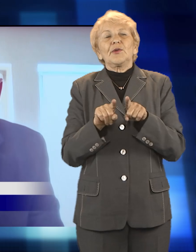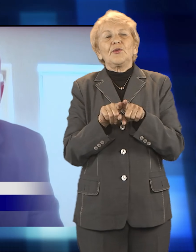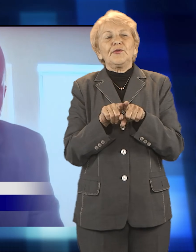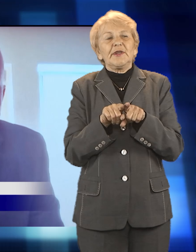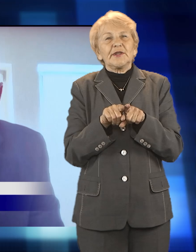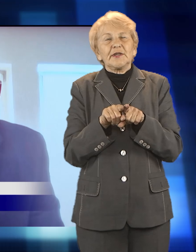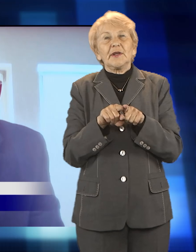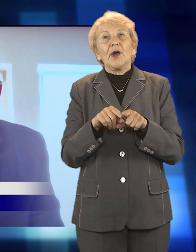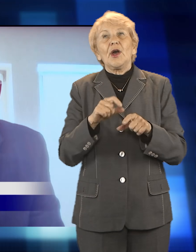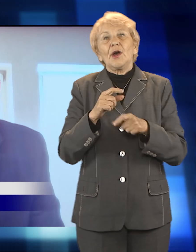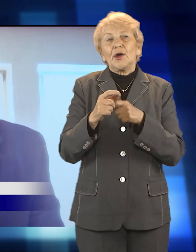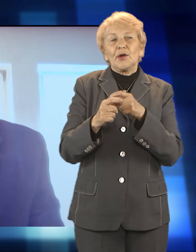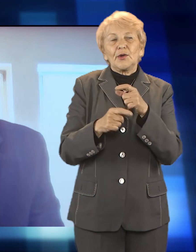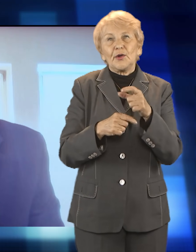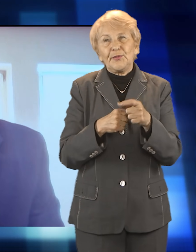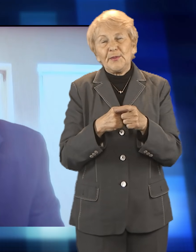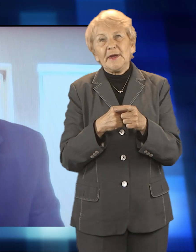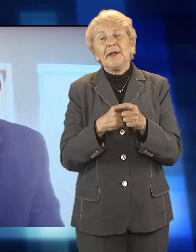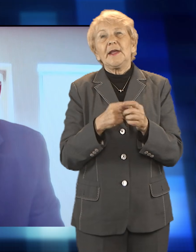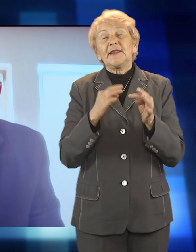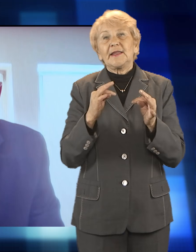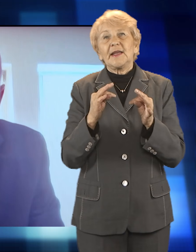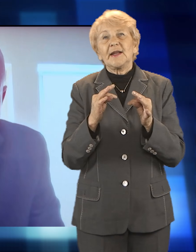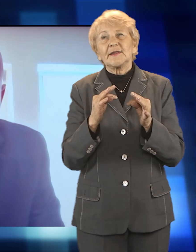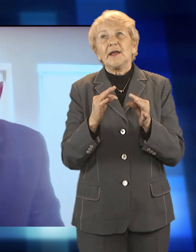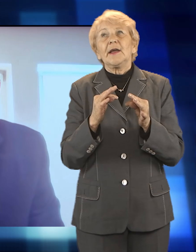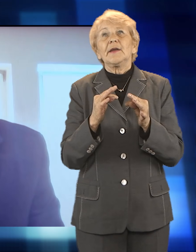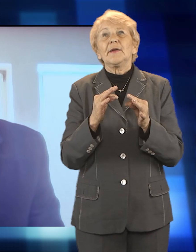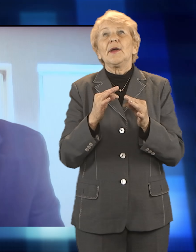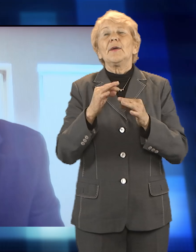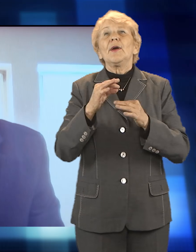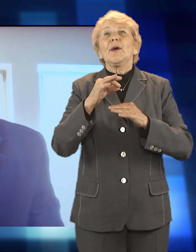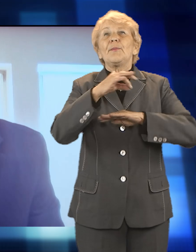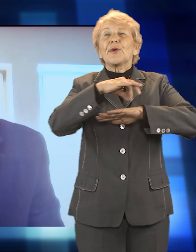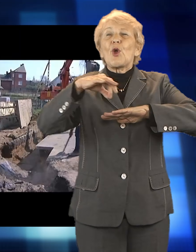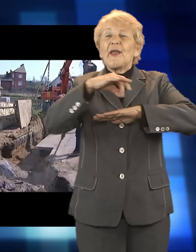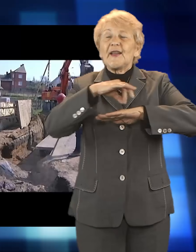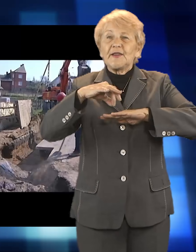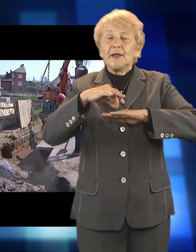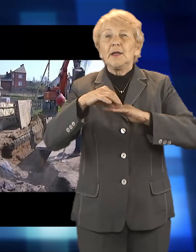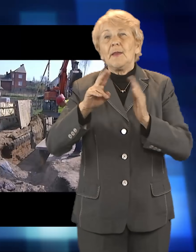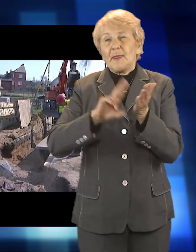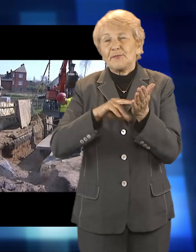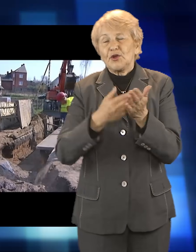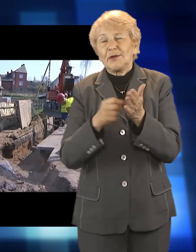rynkowej nie są to usługi od wykonywania projektów na przykład przyłączy kanalizacyjnych po